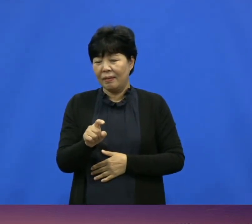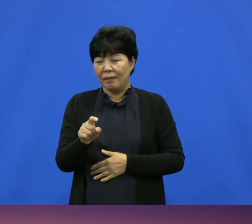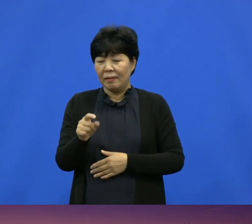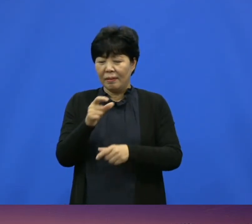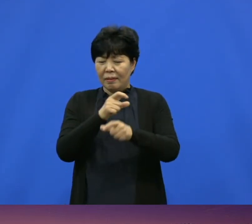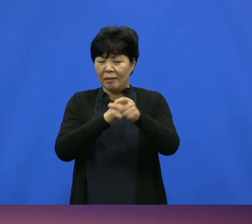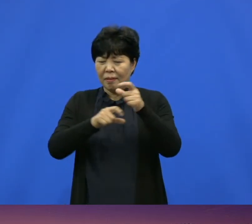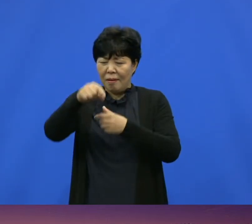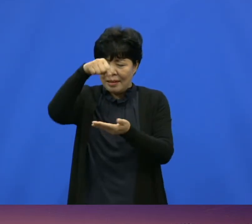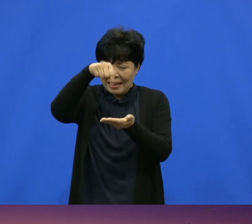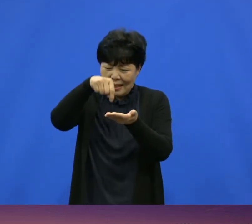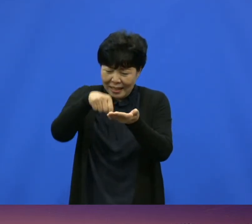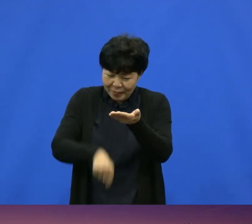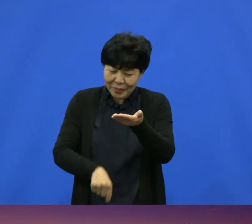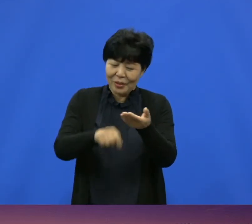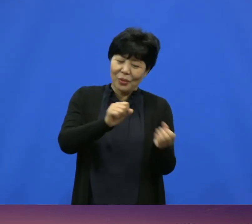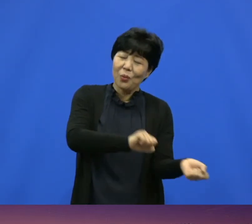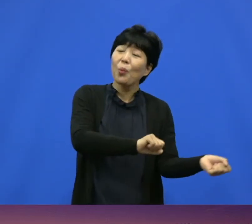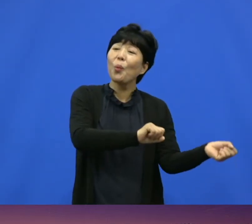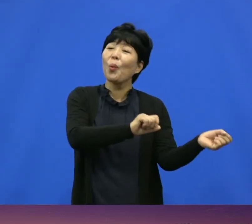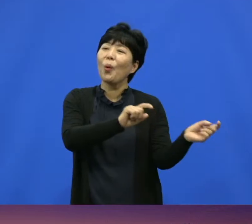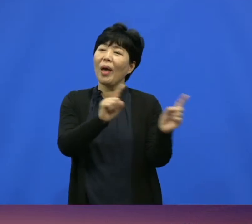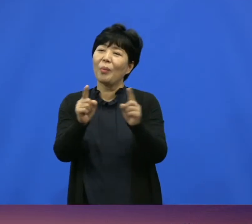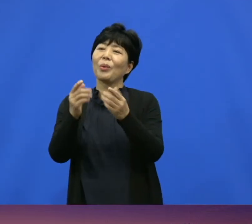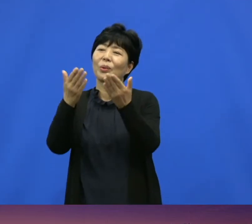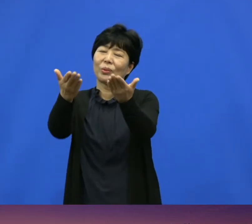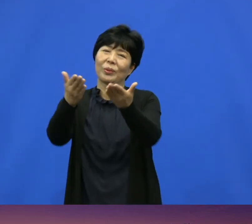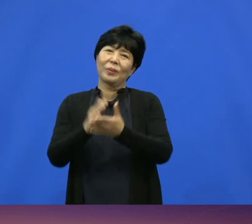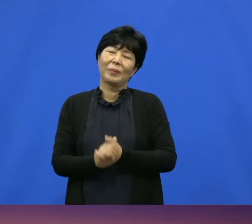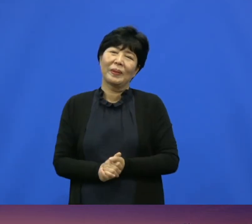일으키신다. 은혜란 회복이에요. 회복.